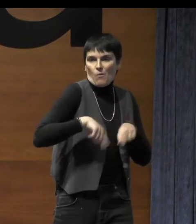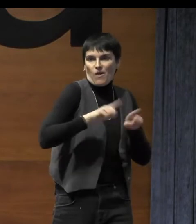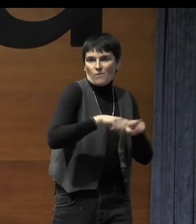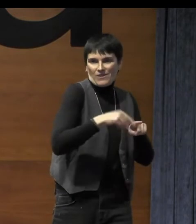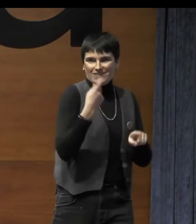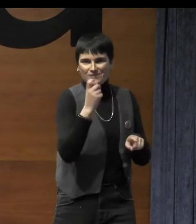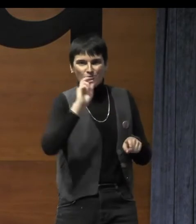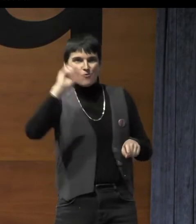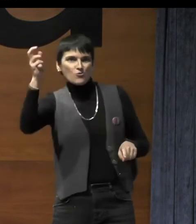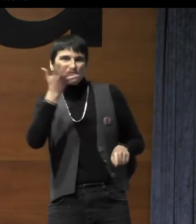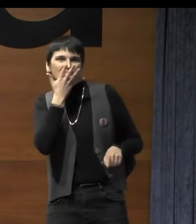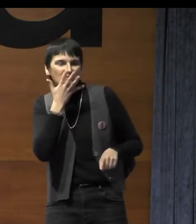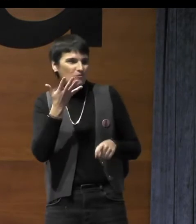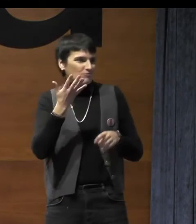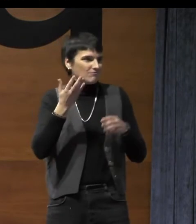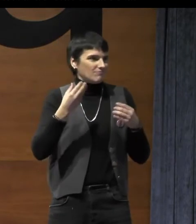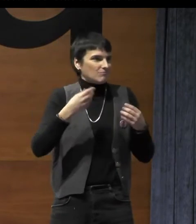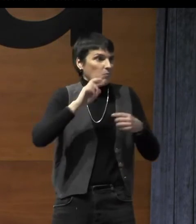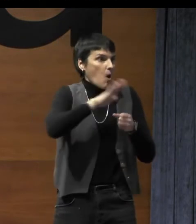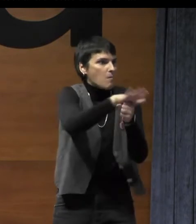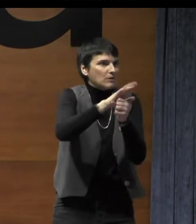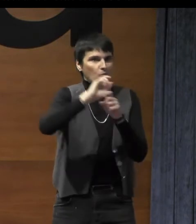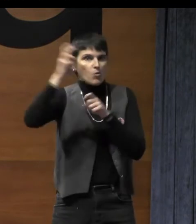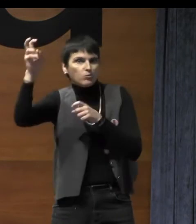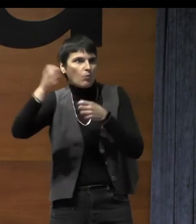aprendizaje formal. La mayoría